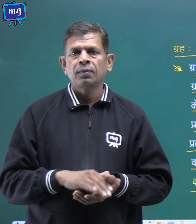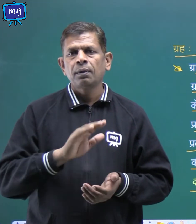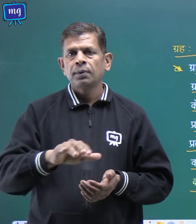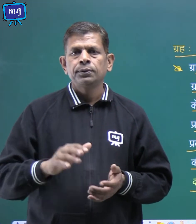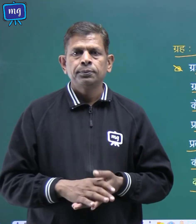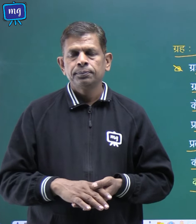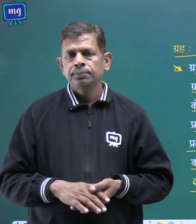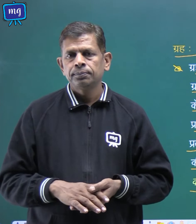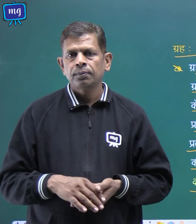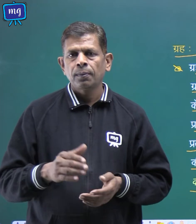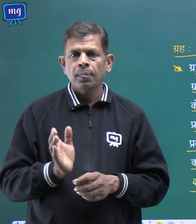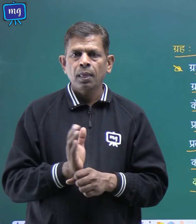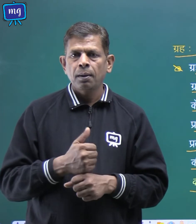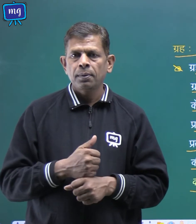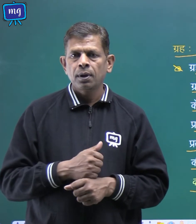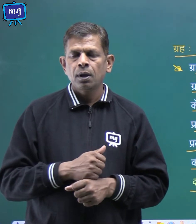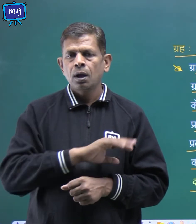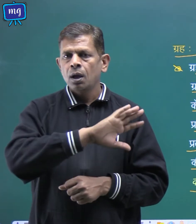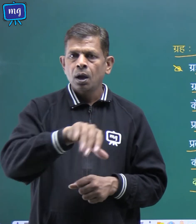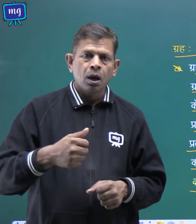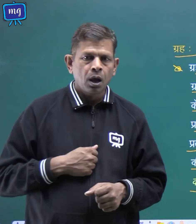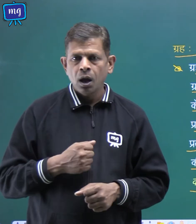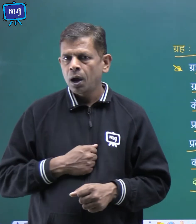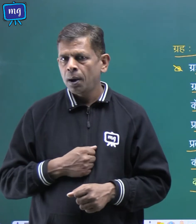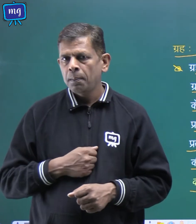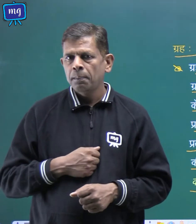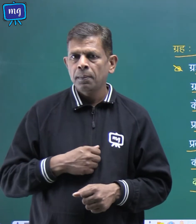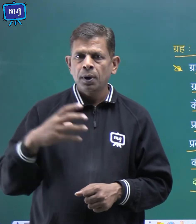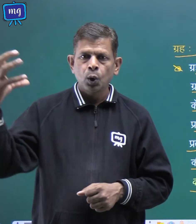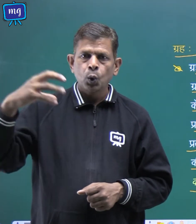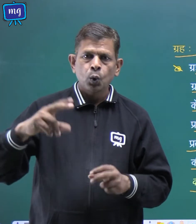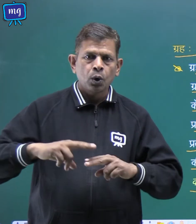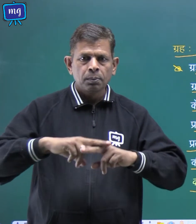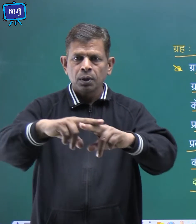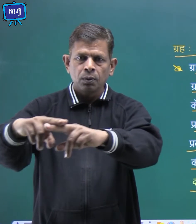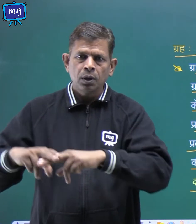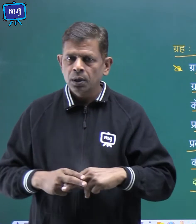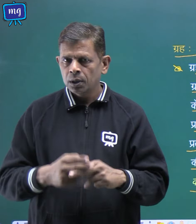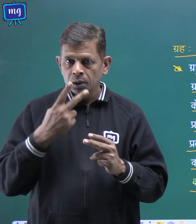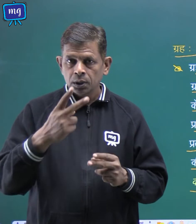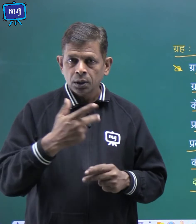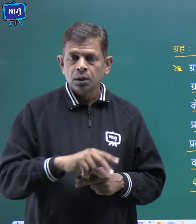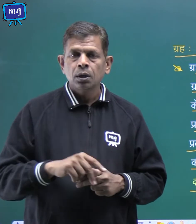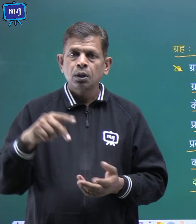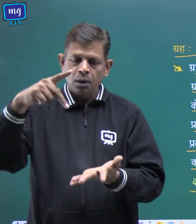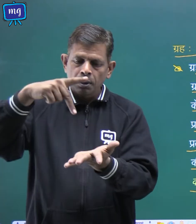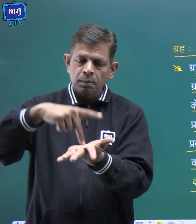बच्चों, अभी हमने सौर परिवार का चित्र देखा था ना। बीच में क्या था?